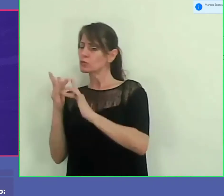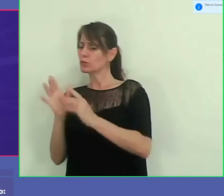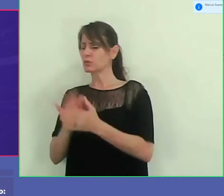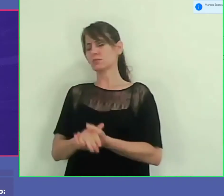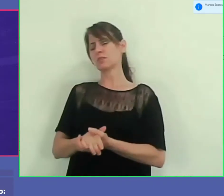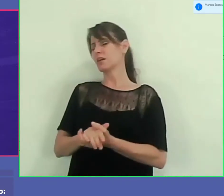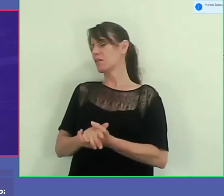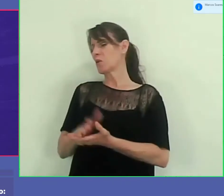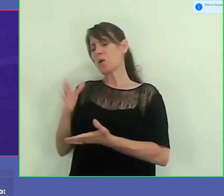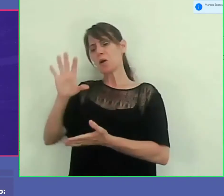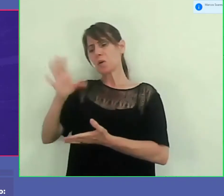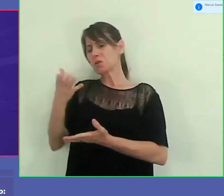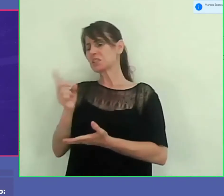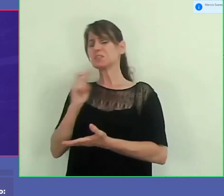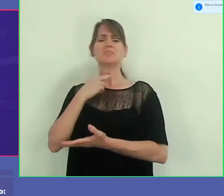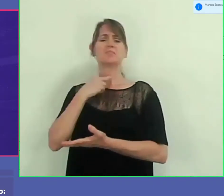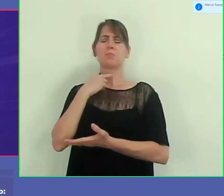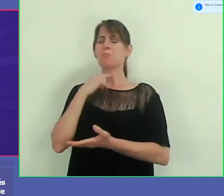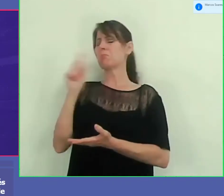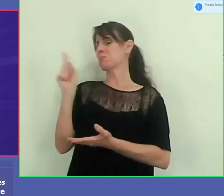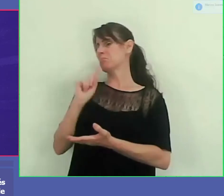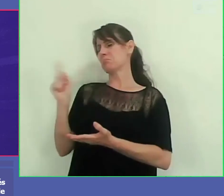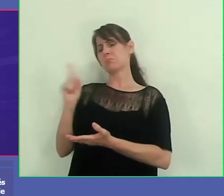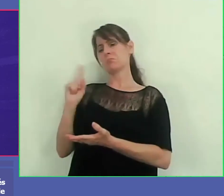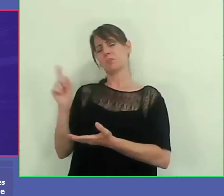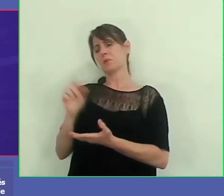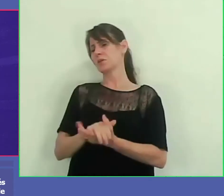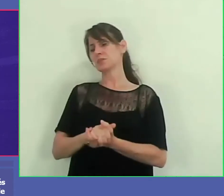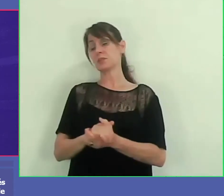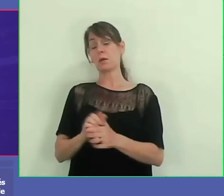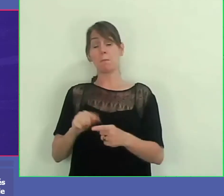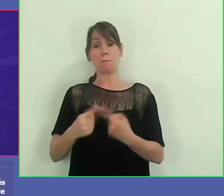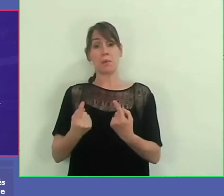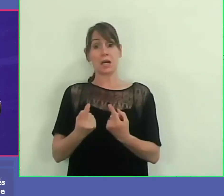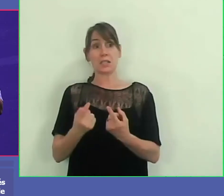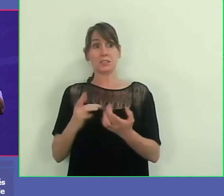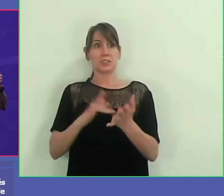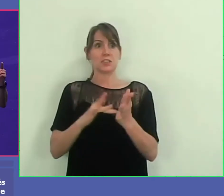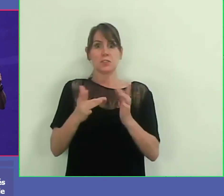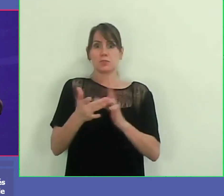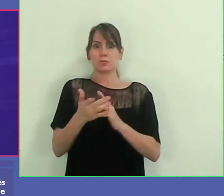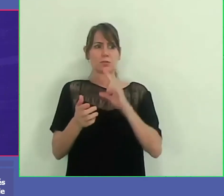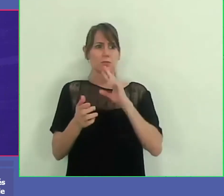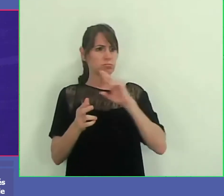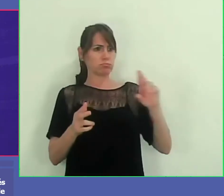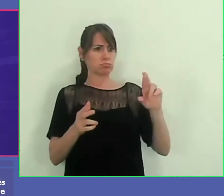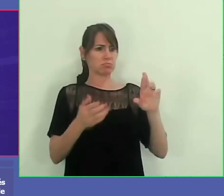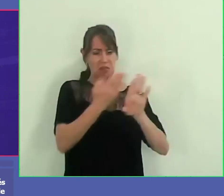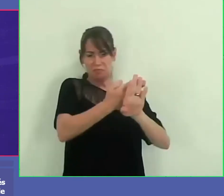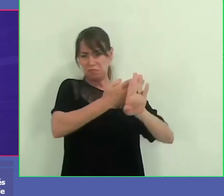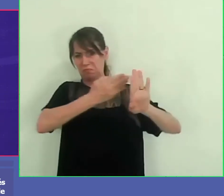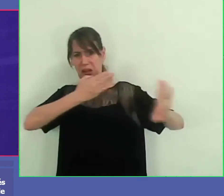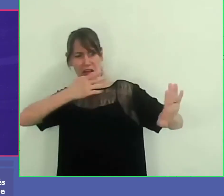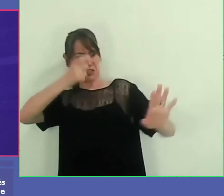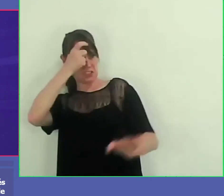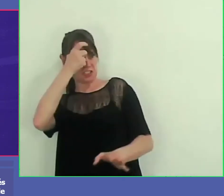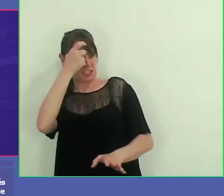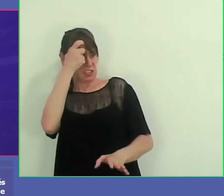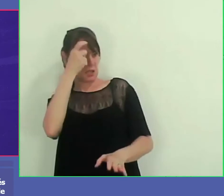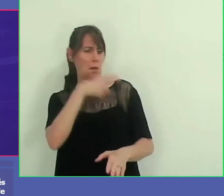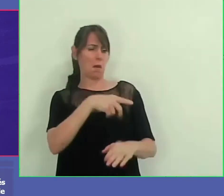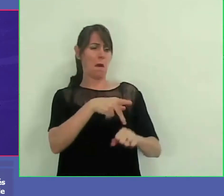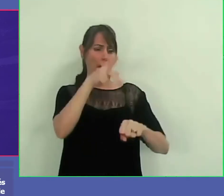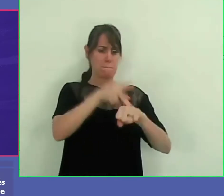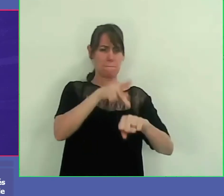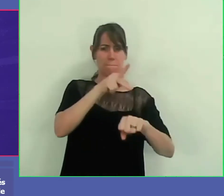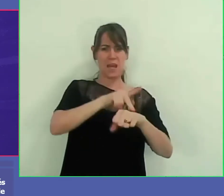algum te acontecerá. Mas Jesus, voltando-se, disse a Pedro: arreda, Satanás, tu és para mim pedra de